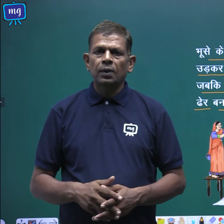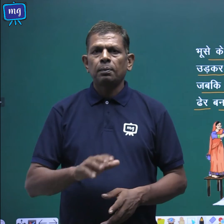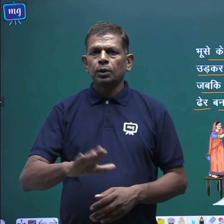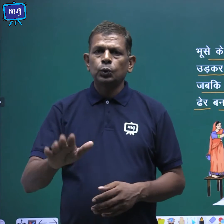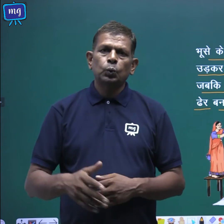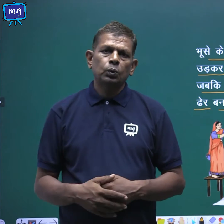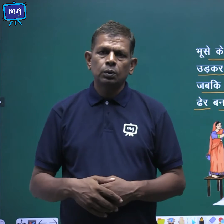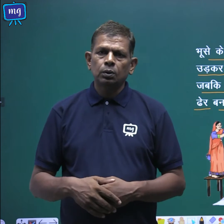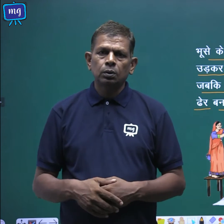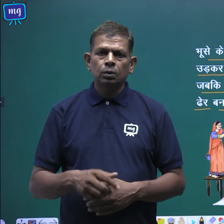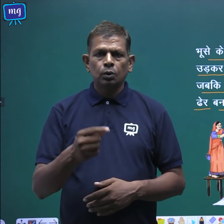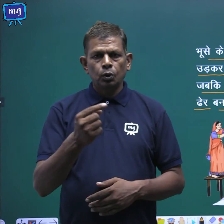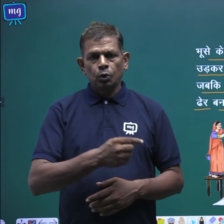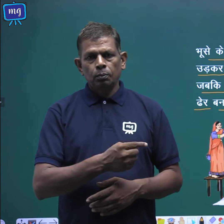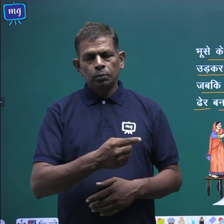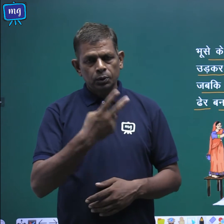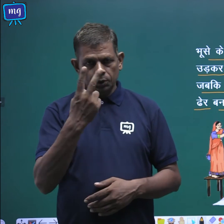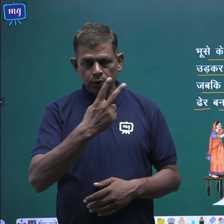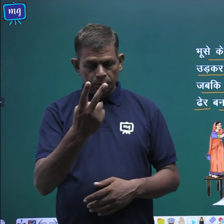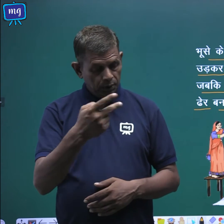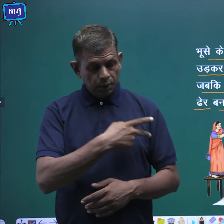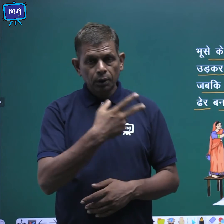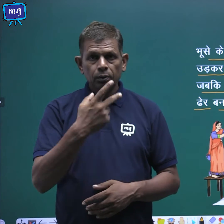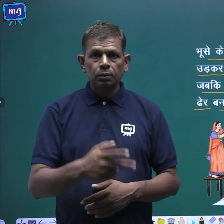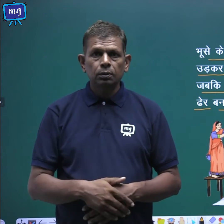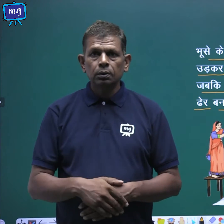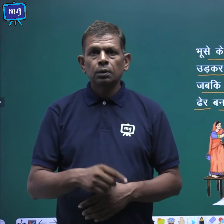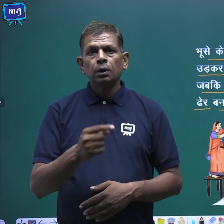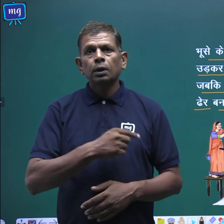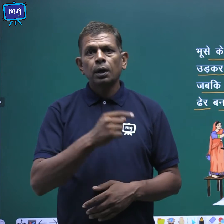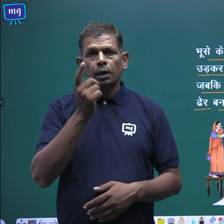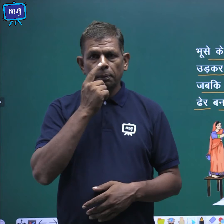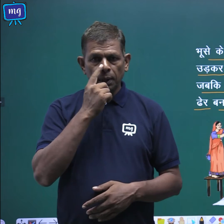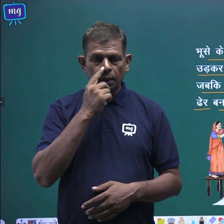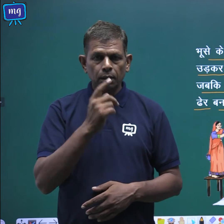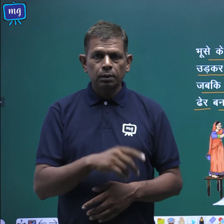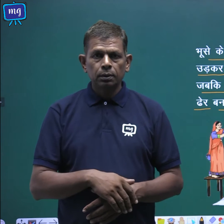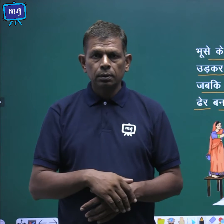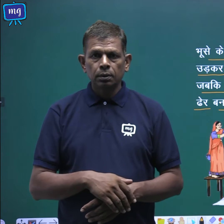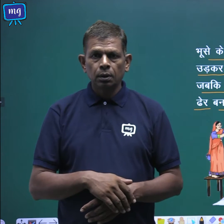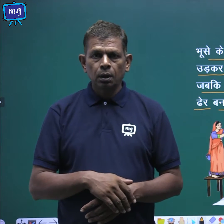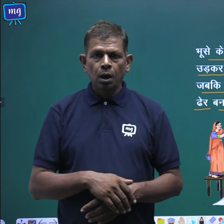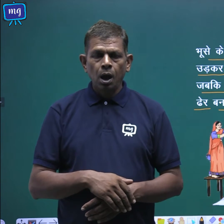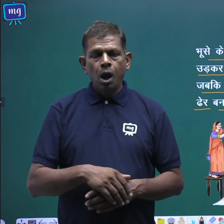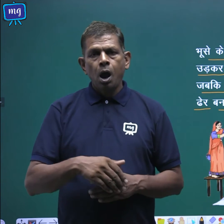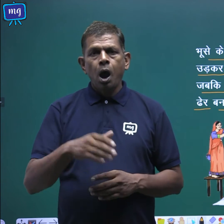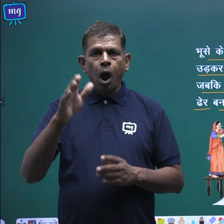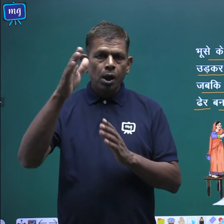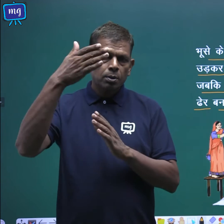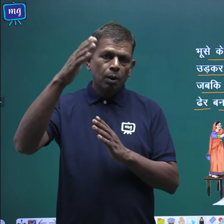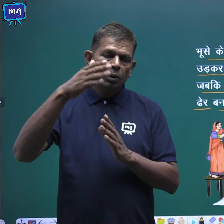बच्चों, आप चित्र में देख रहे हो, ये महिला निष्पावन विधि